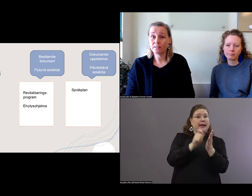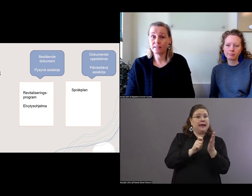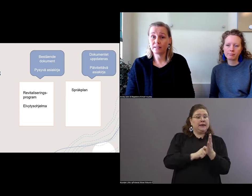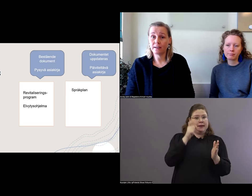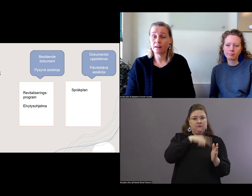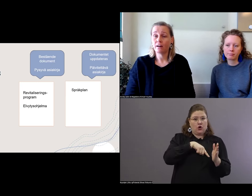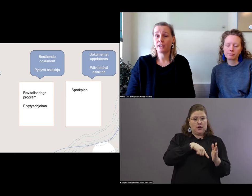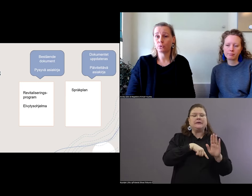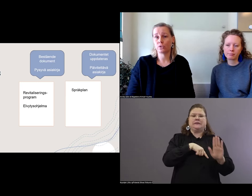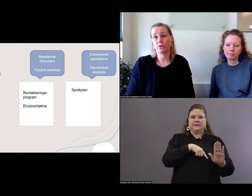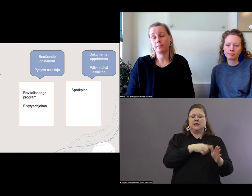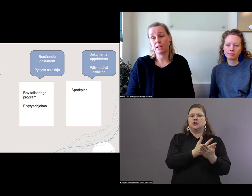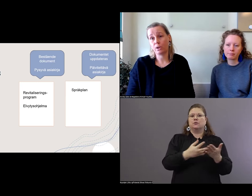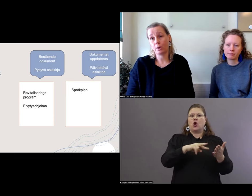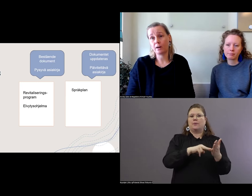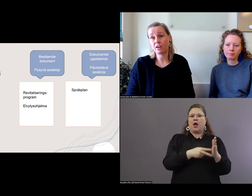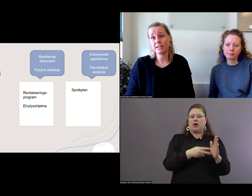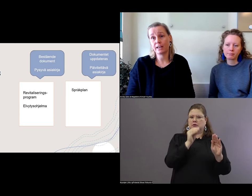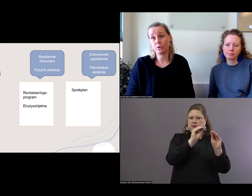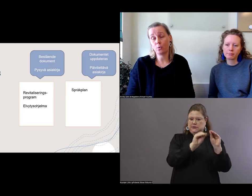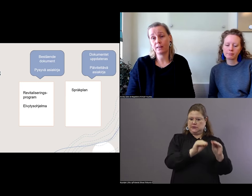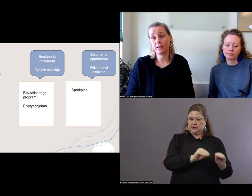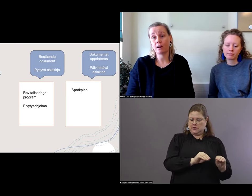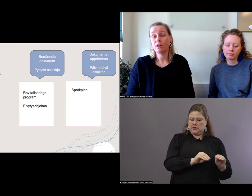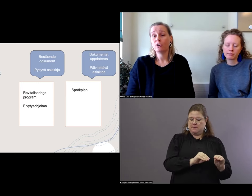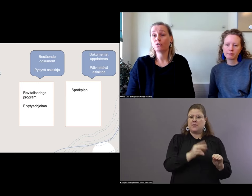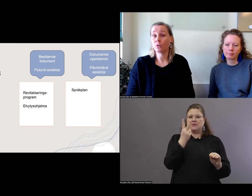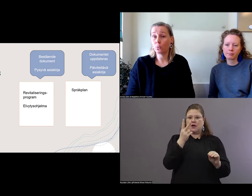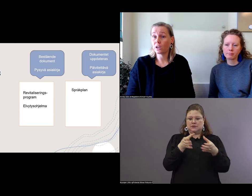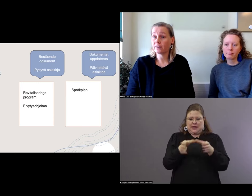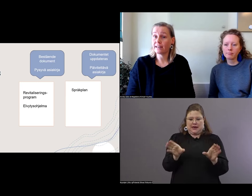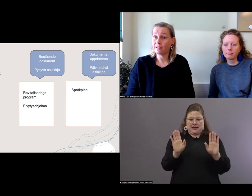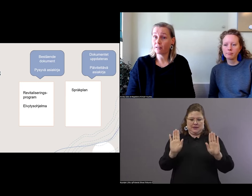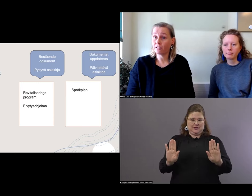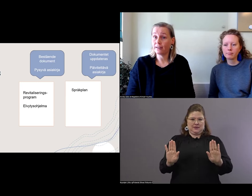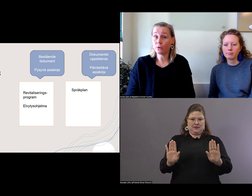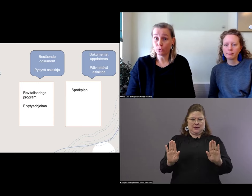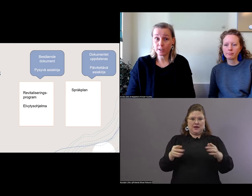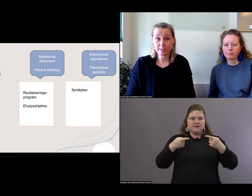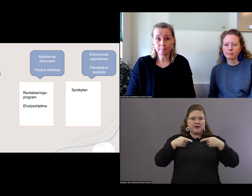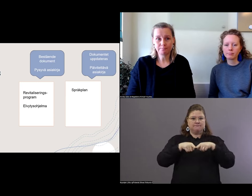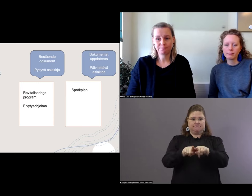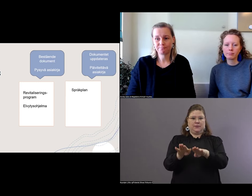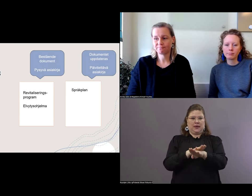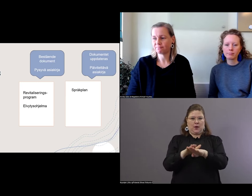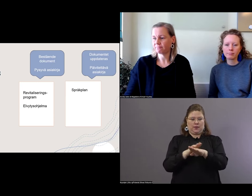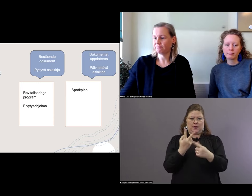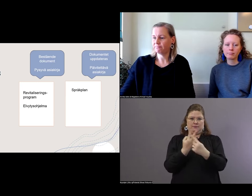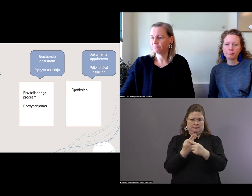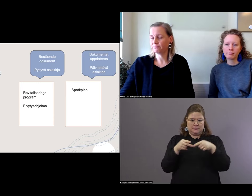Joten sen takia ajatuksena on, että meillä tulee olemaan kaksi eri dokumenttia, jotka kulkevat rinnakkain ja yhdessä.